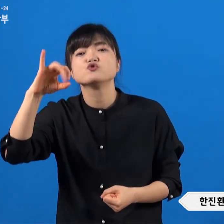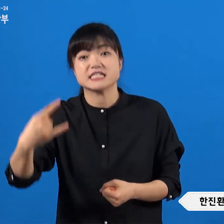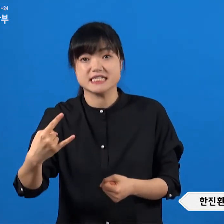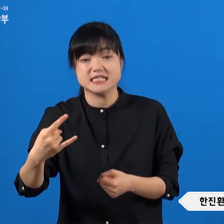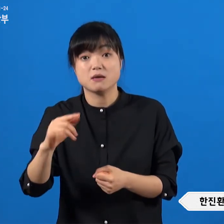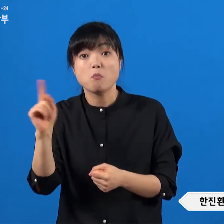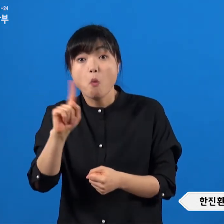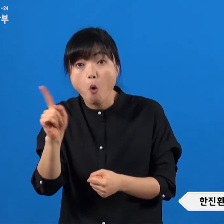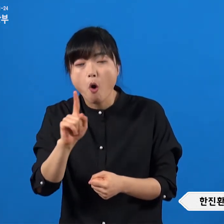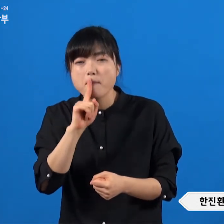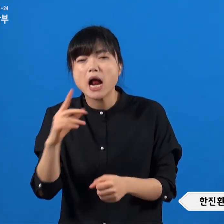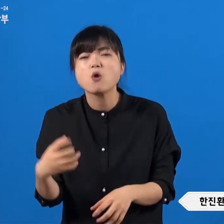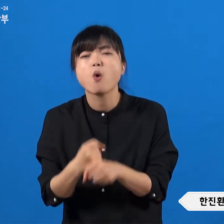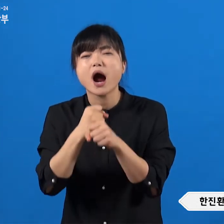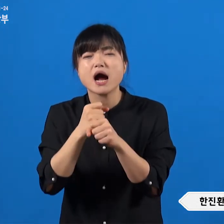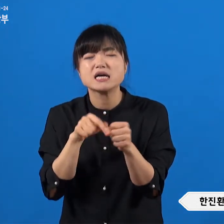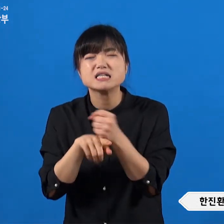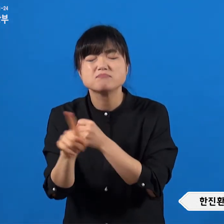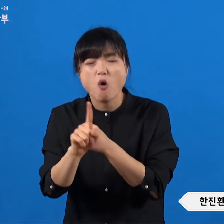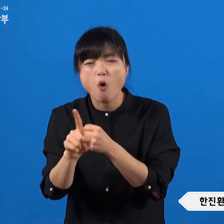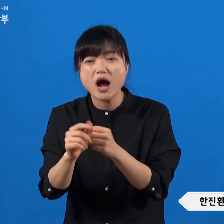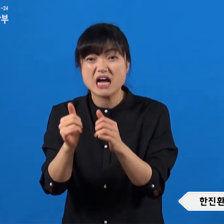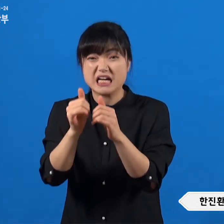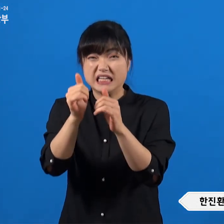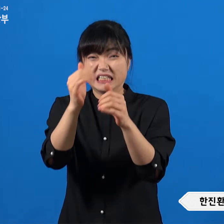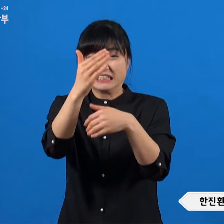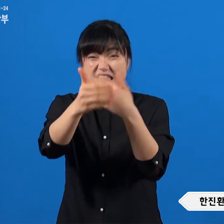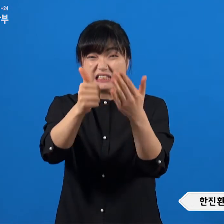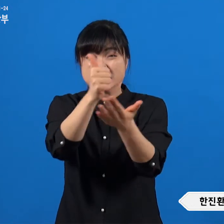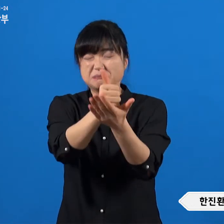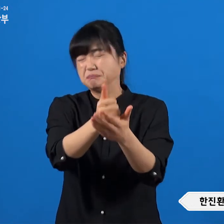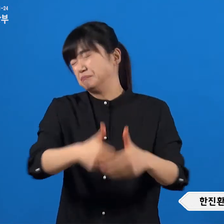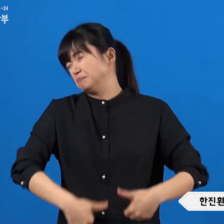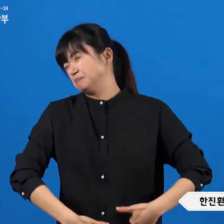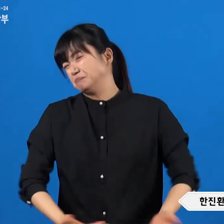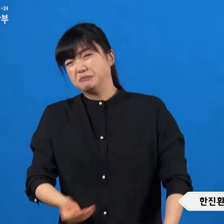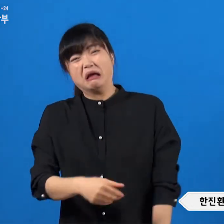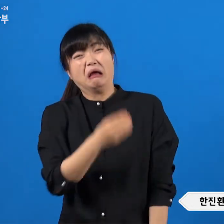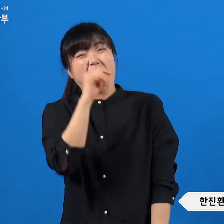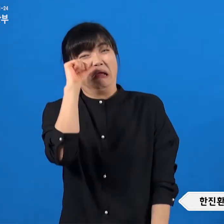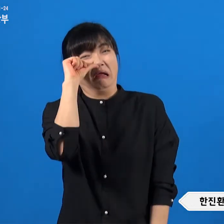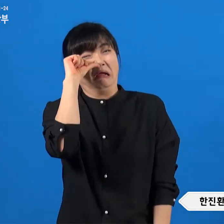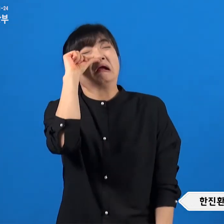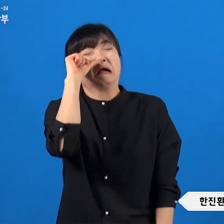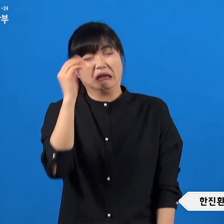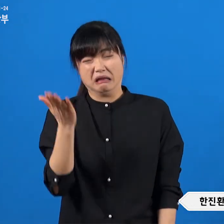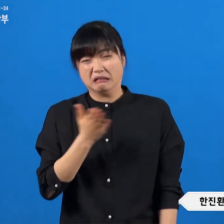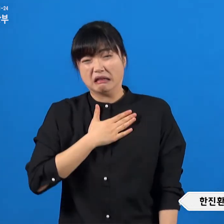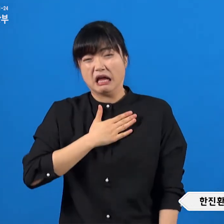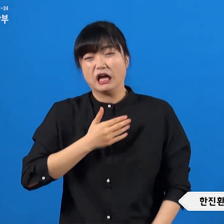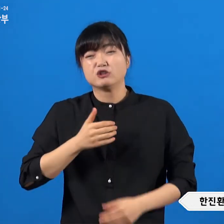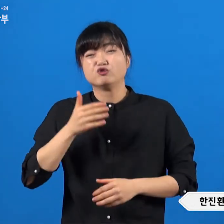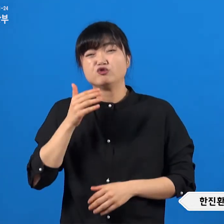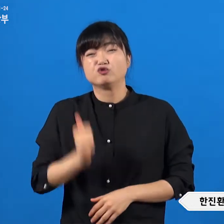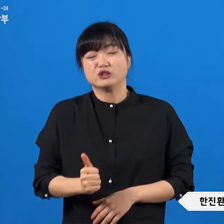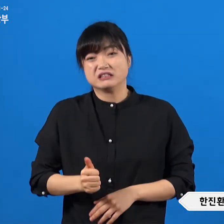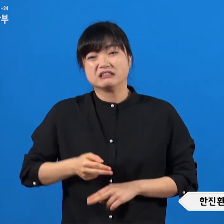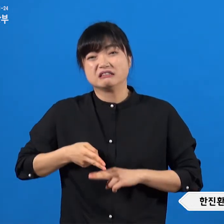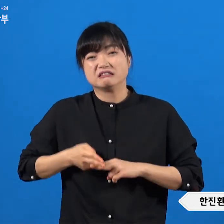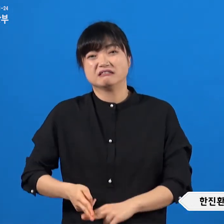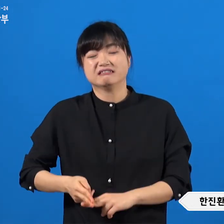인본주의는 한마디로 말해서 신 따위는 필요 없다, 인간이 주인이다, 내가 주인이다 하는 것입니다.